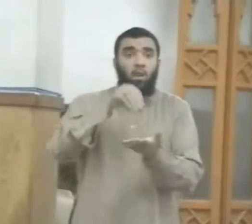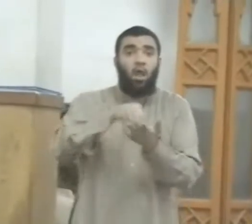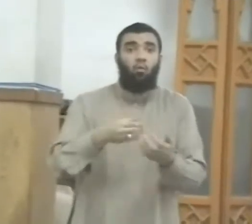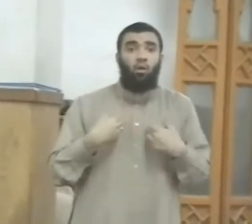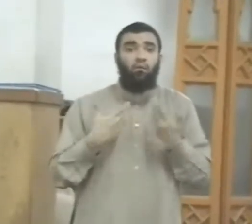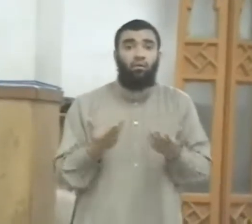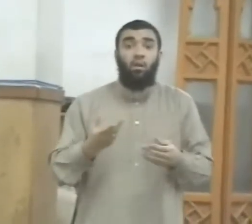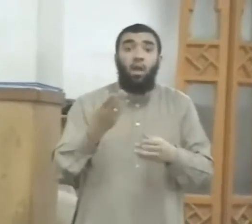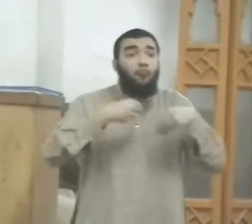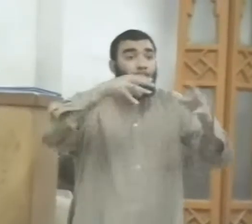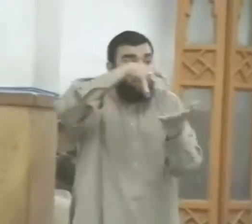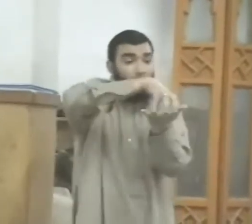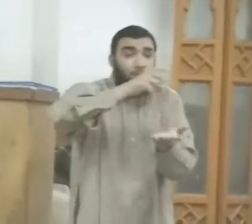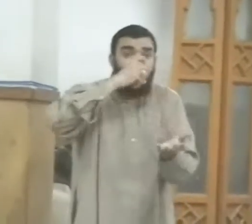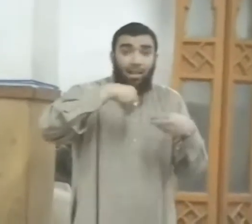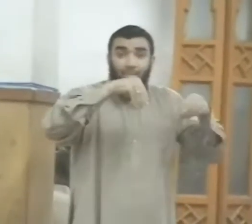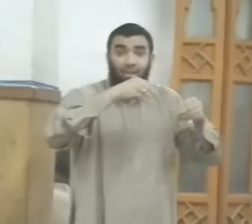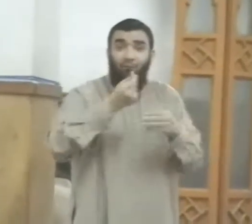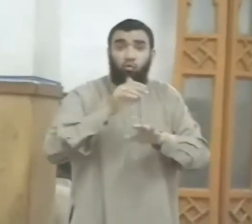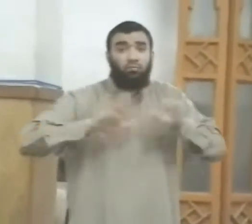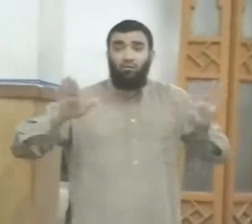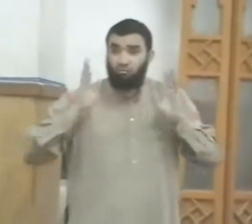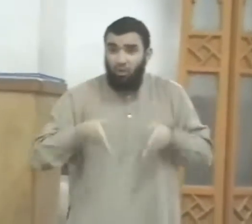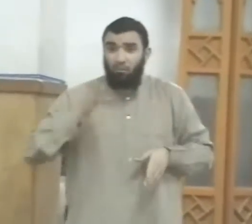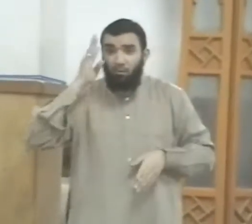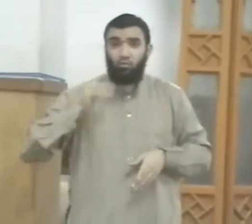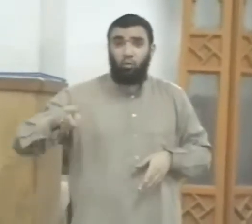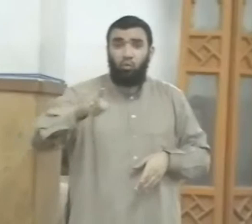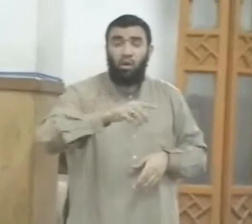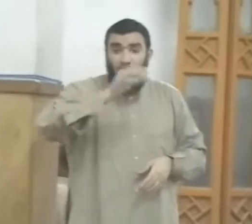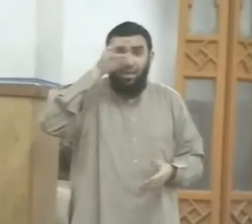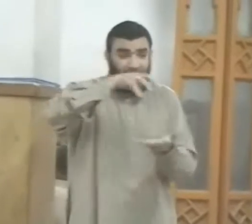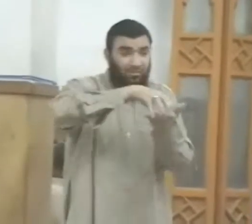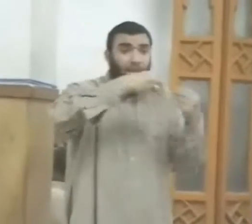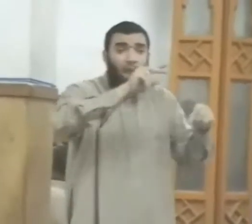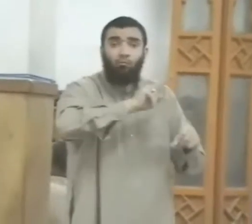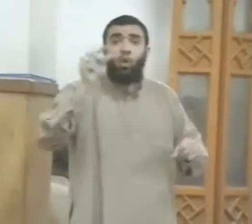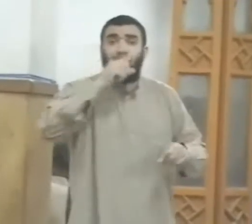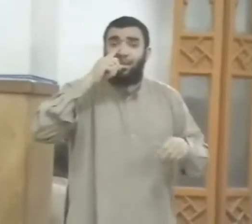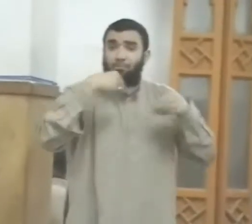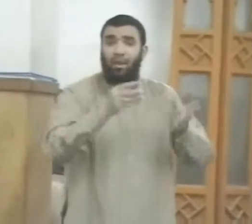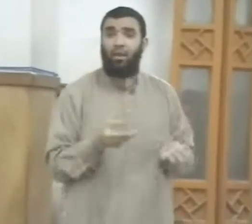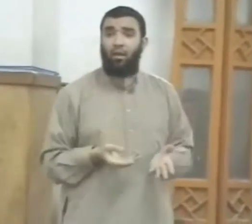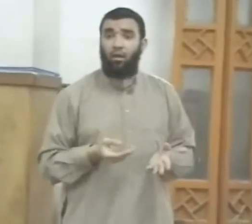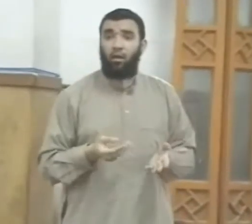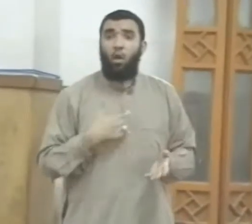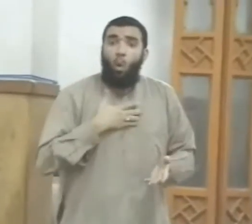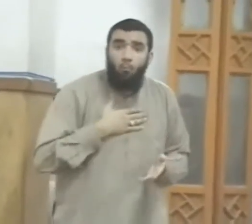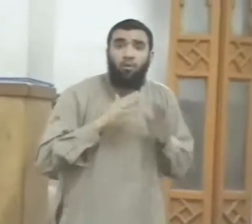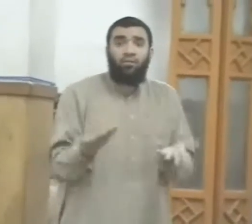تبيعون بلادكم بلا ثمن، ومن باع وطنه باع دينه. ان الولاء والانتماء